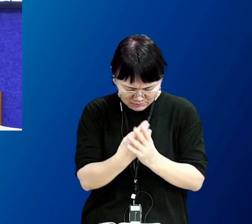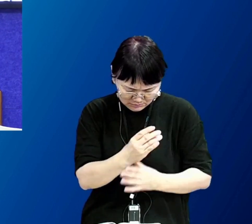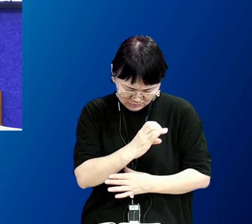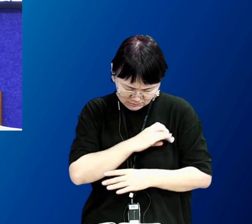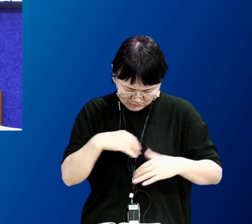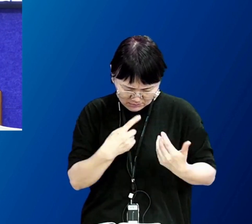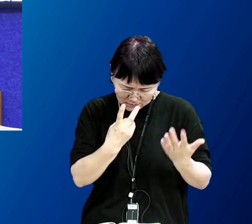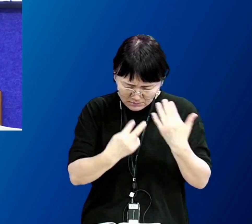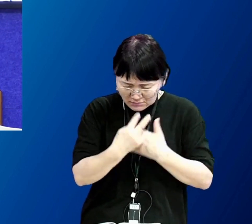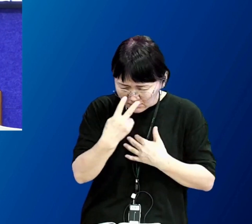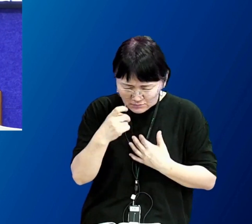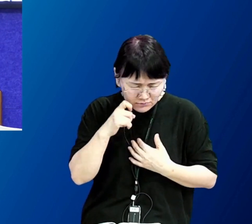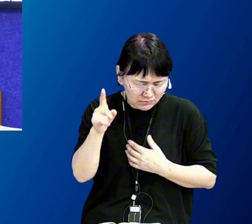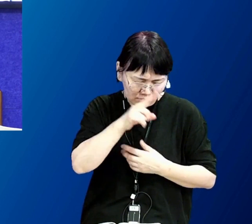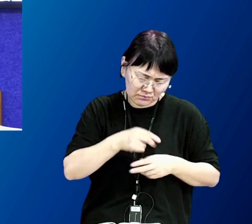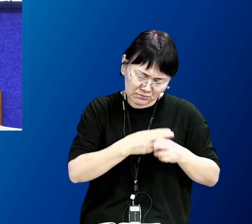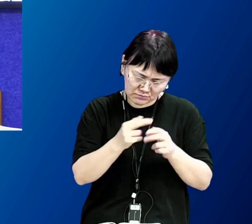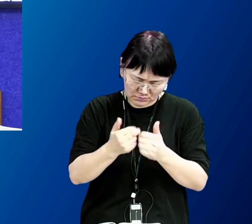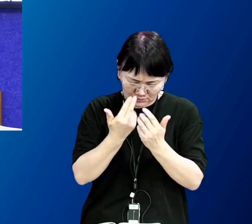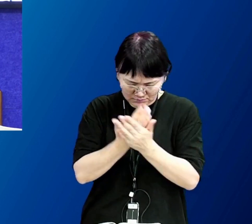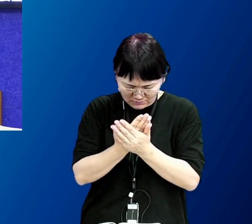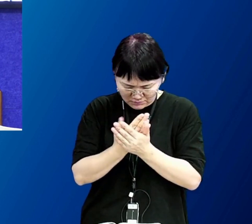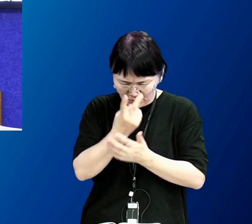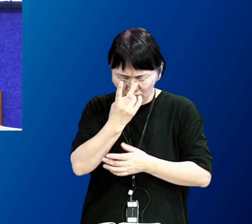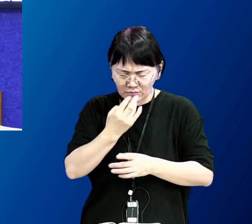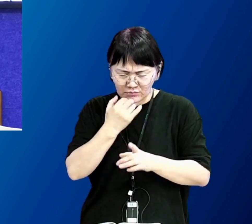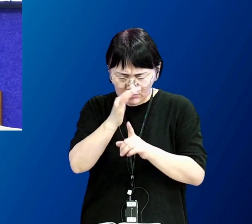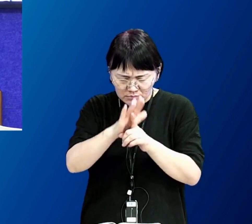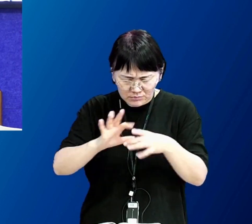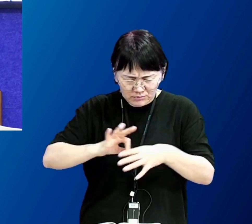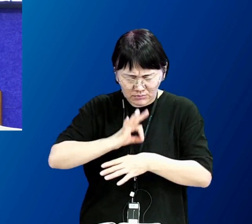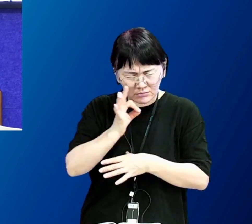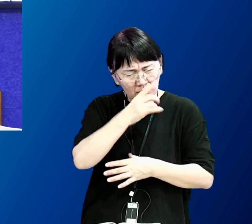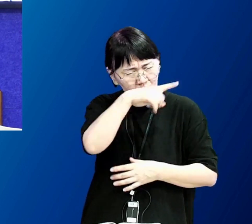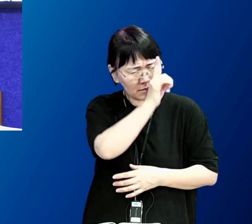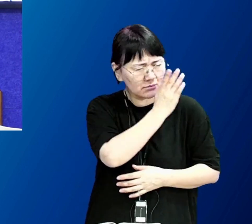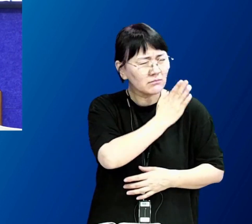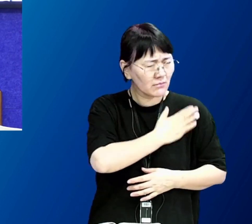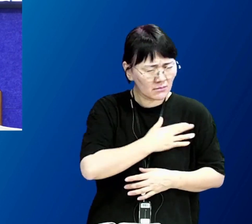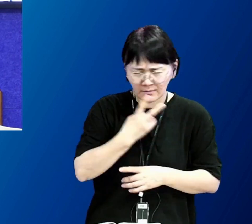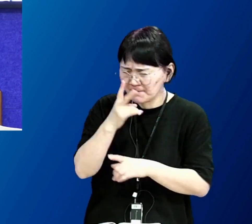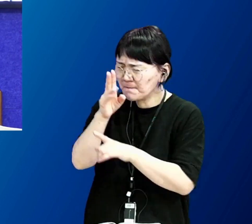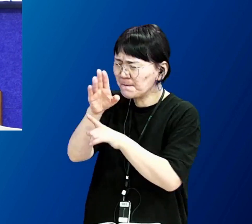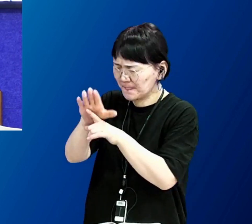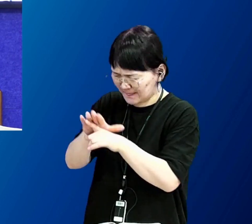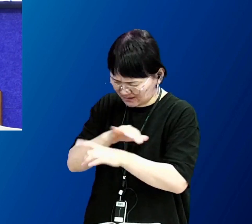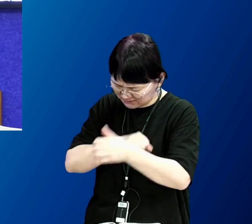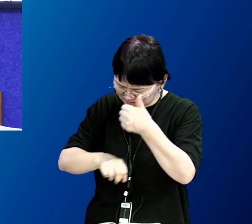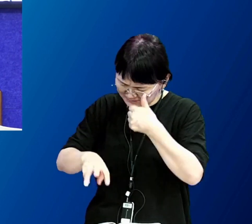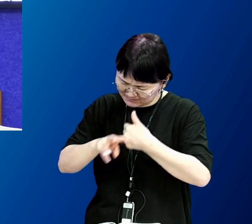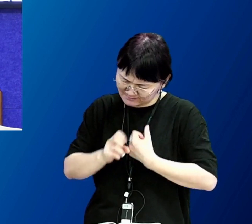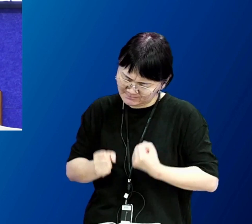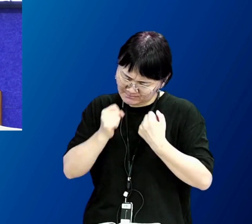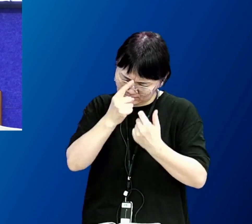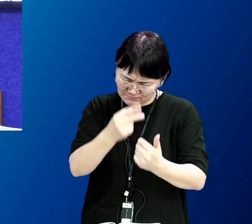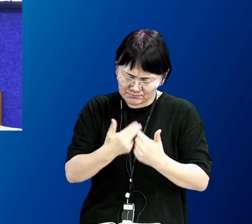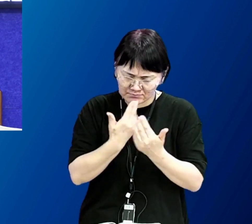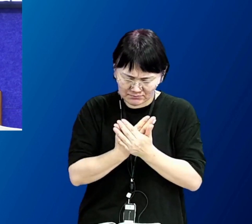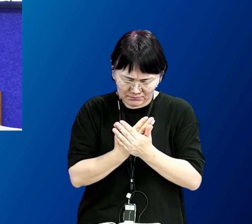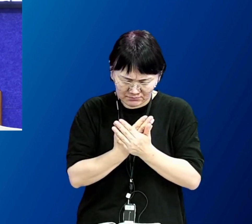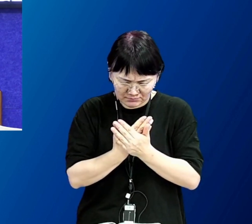амьдрахад та тусалж өгнө. Өрөвдөлтөө сүнснүүдийг эзний хайрсан тэр хайраар хайрлан сайн мэдээ хүчтэй дараахад та тусалж өгнө.